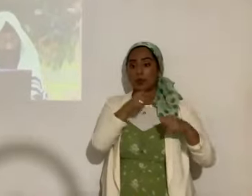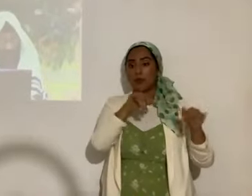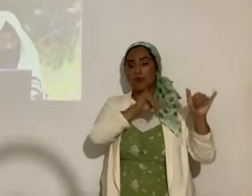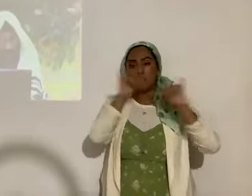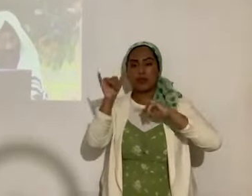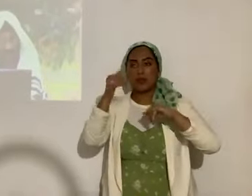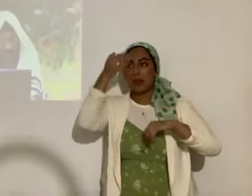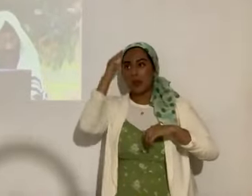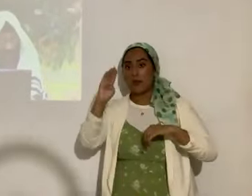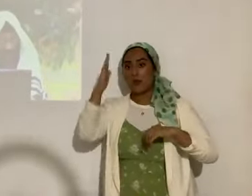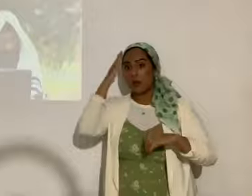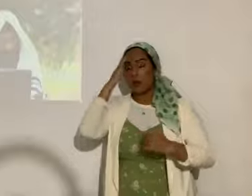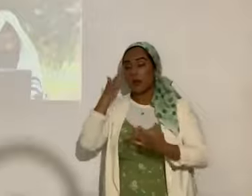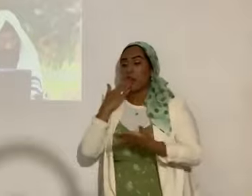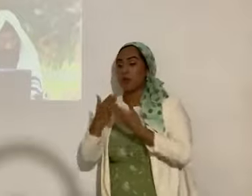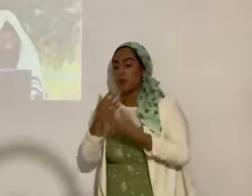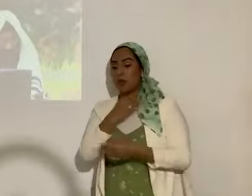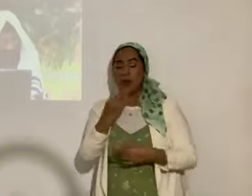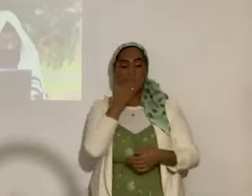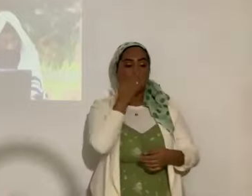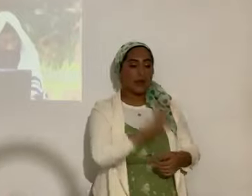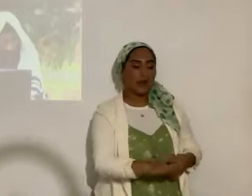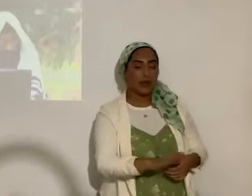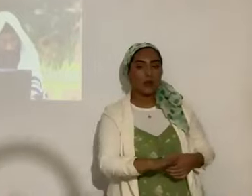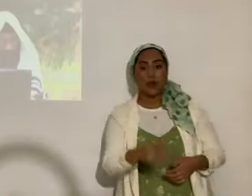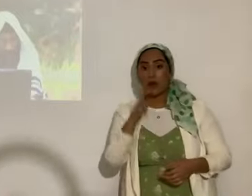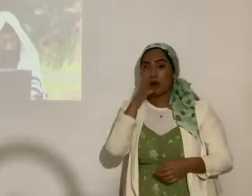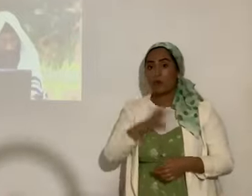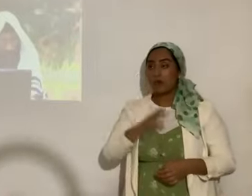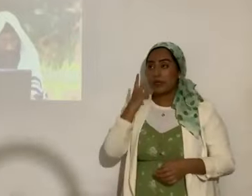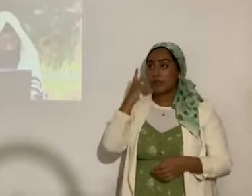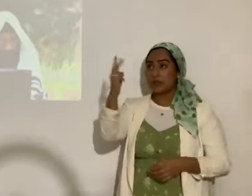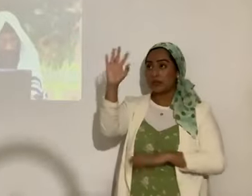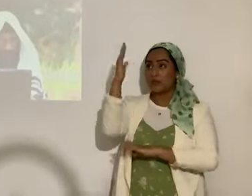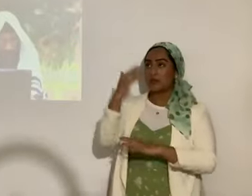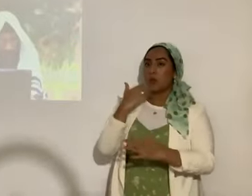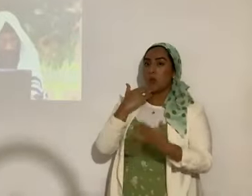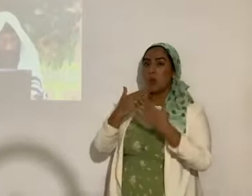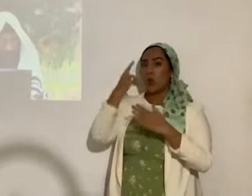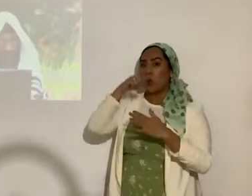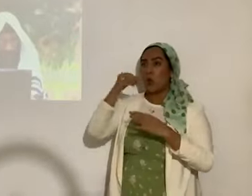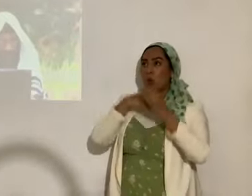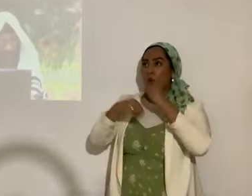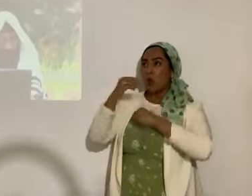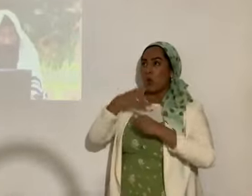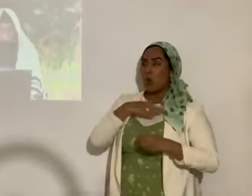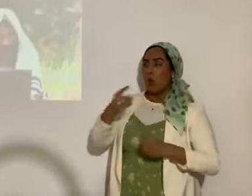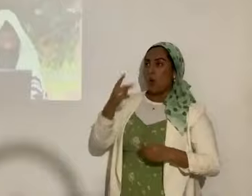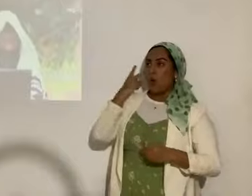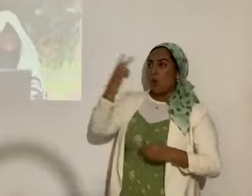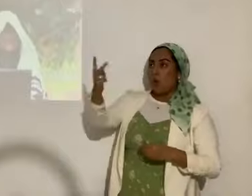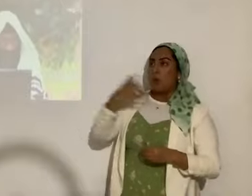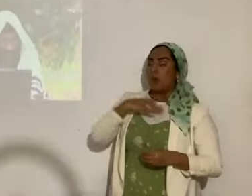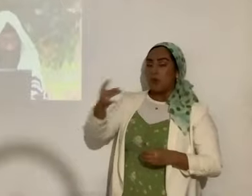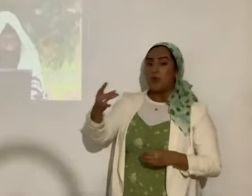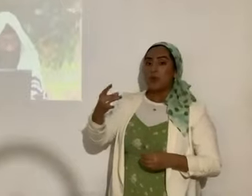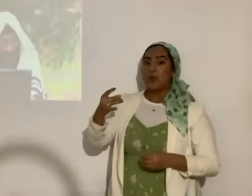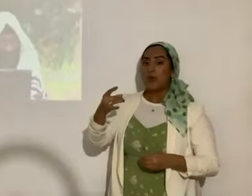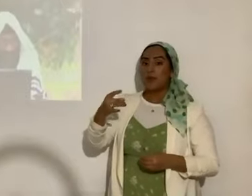seréis como Elohim Sabiendo el bien y el mal y vio la mujer que el árbol era bueno para comer y que era agradable a los ojos